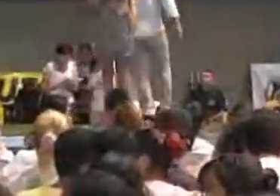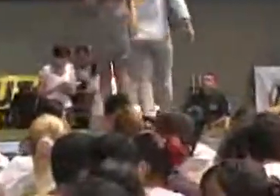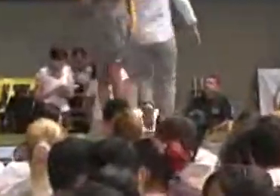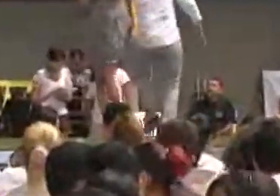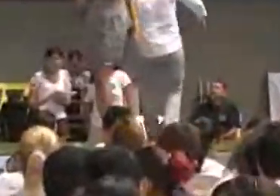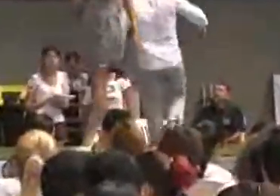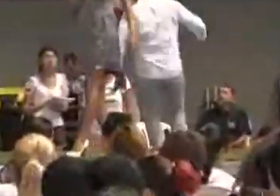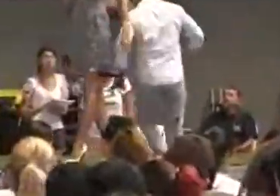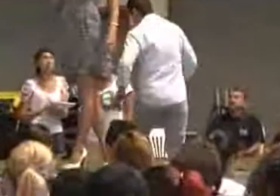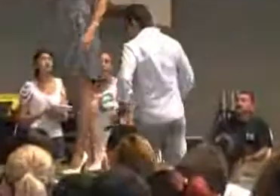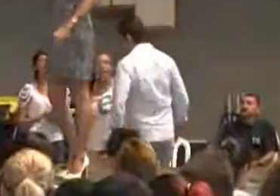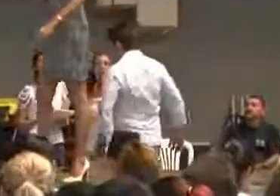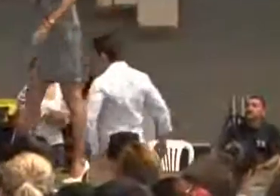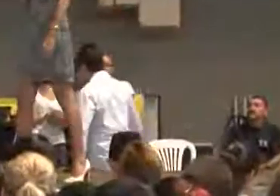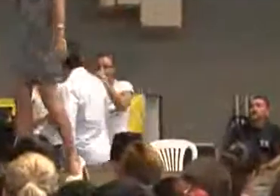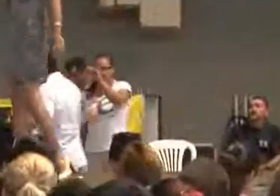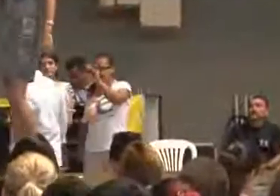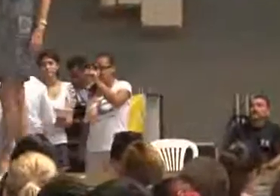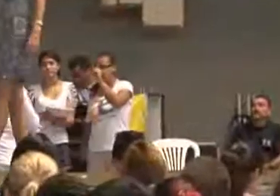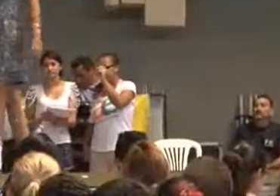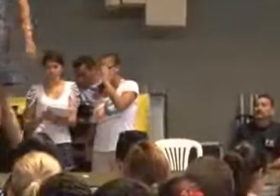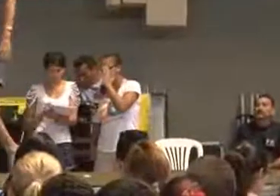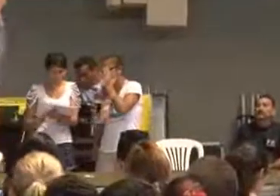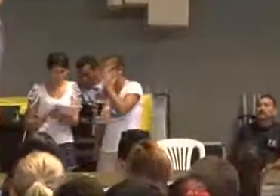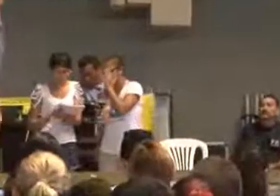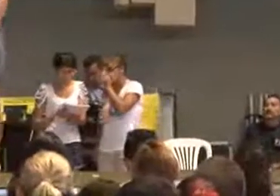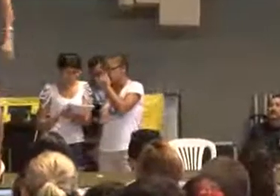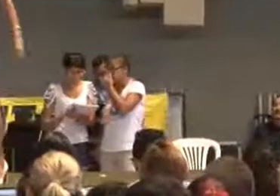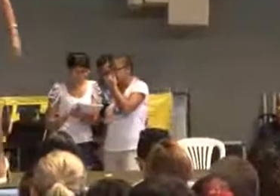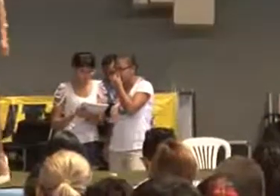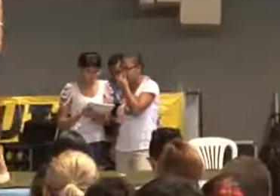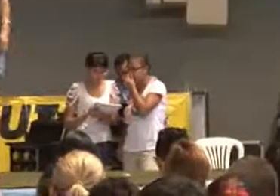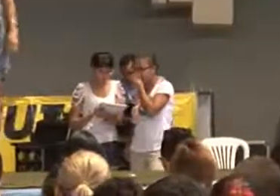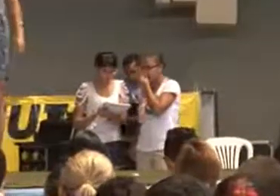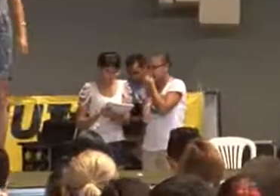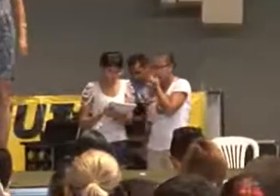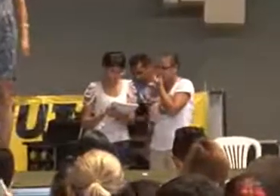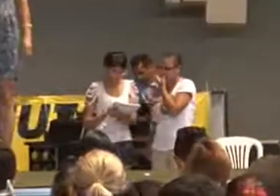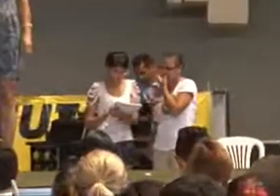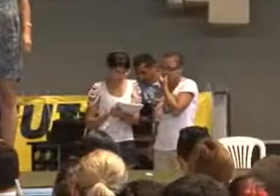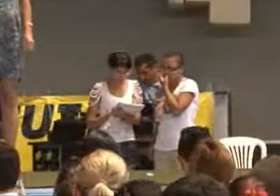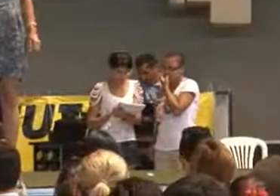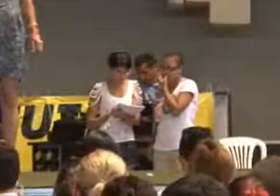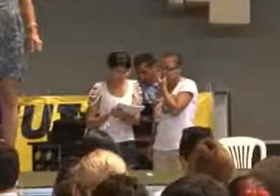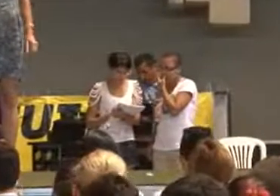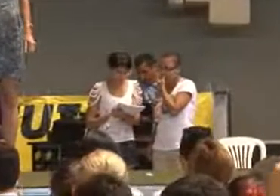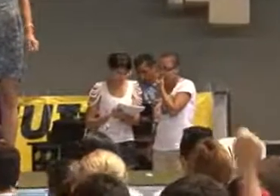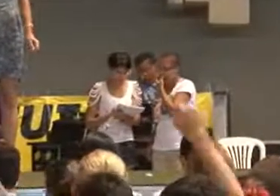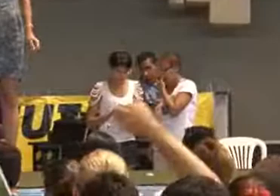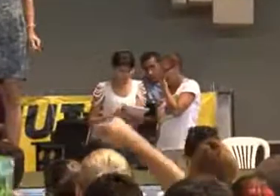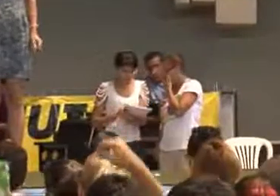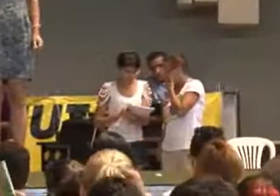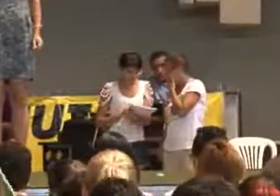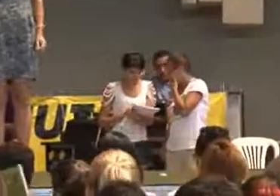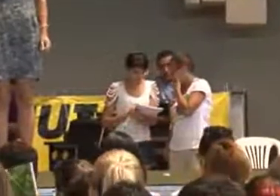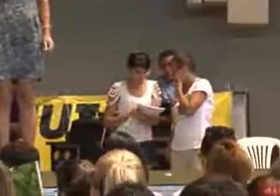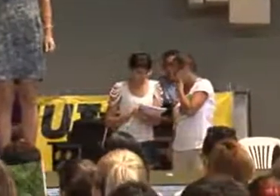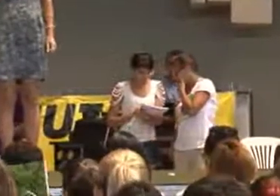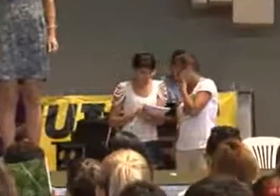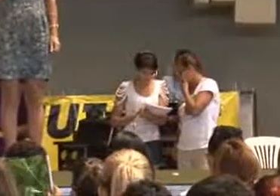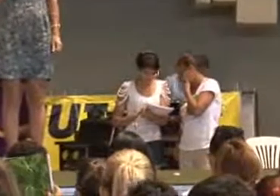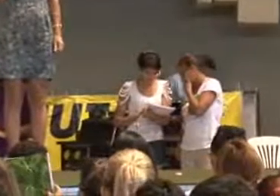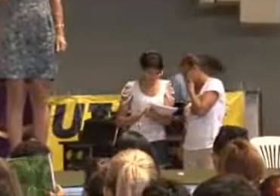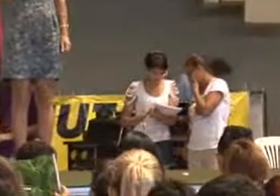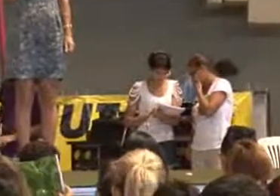Obrigada, Fábio. Boa tarde. Como o Fábio falou, sou Maria Gordiano. E antes de nós